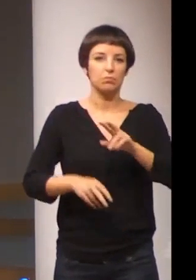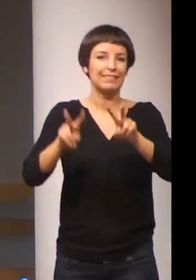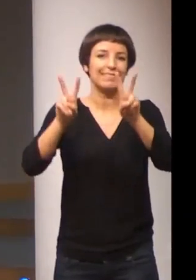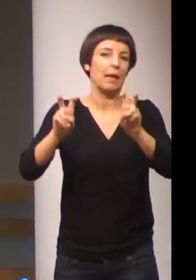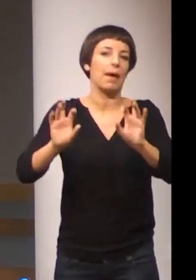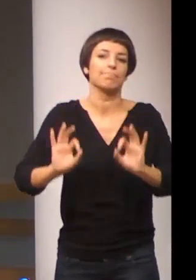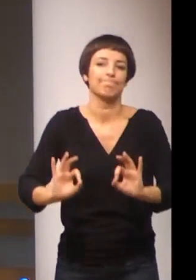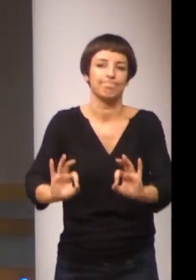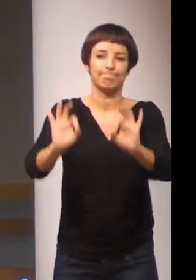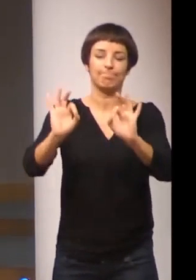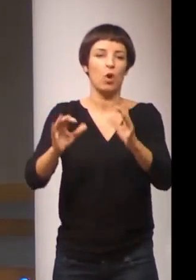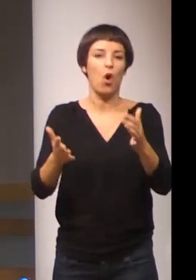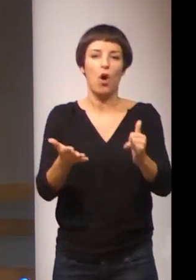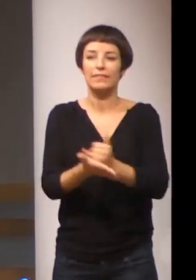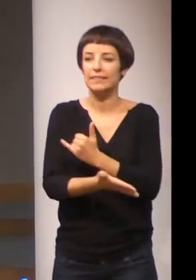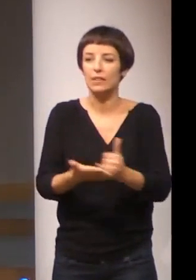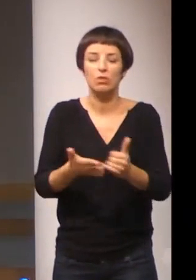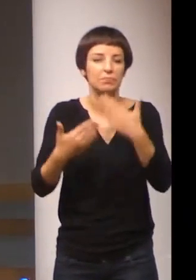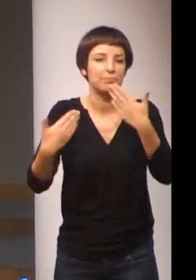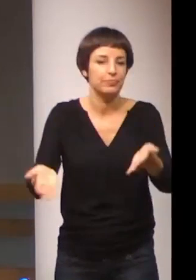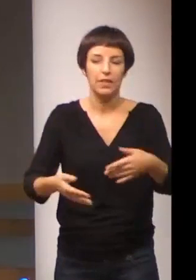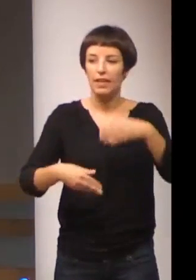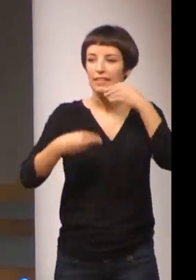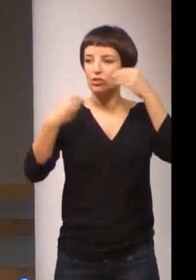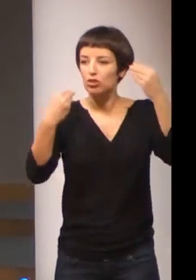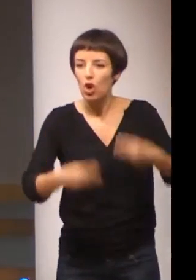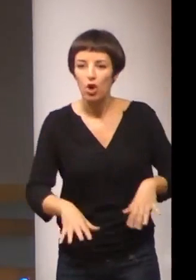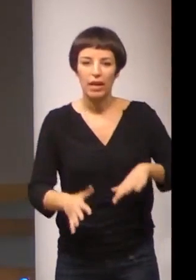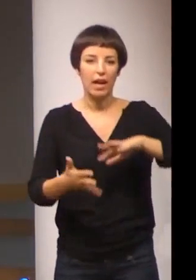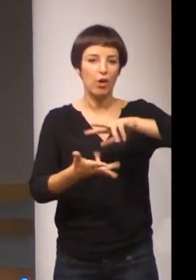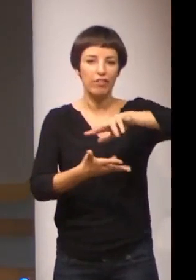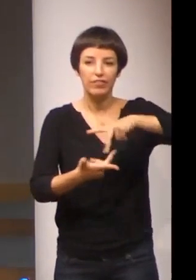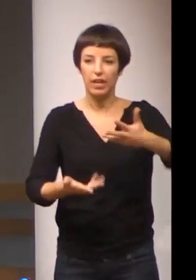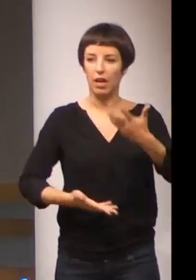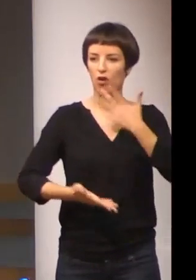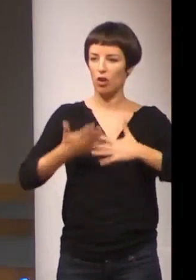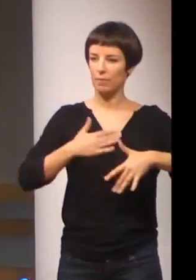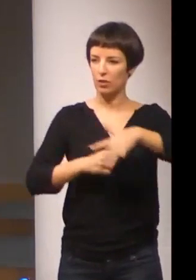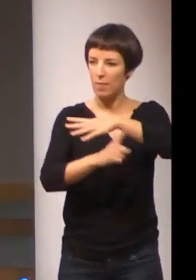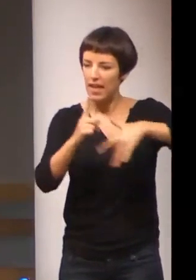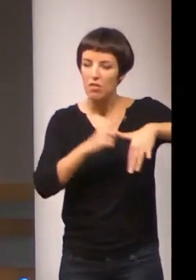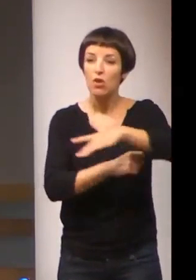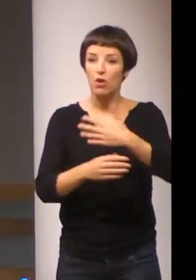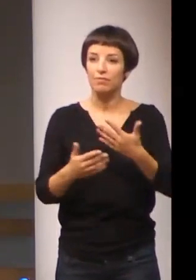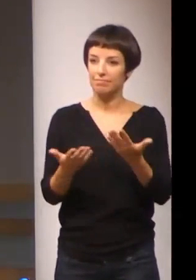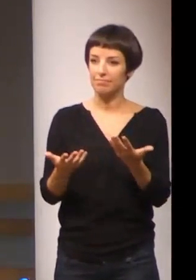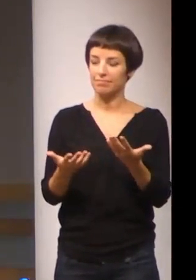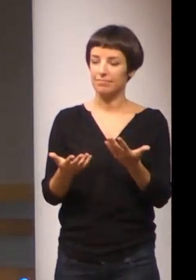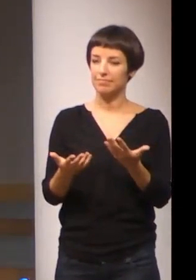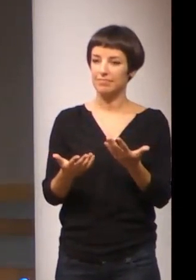concreto, en asignaturas como historia, como geografía, como conocimiento del medio. Es decir, que